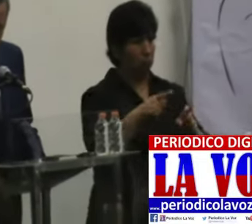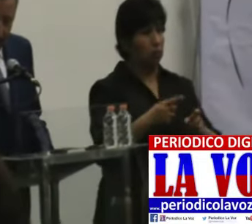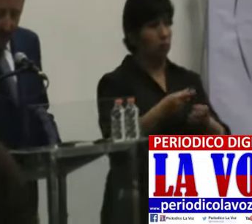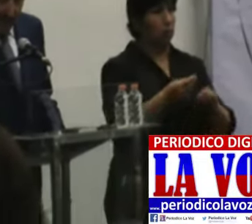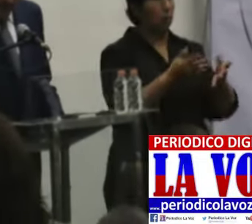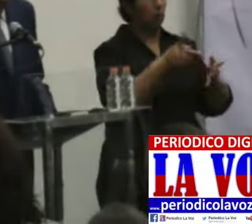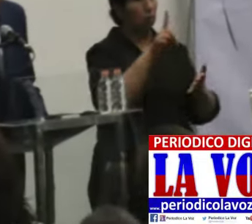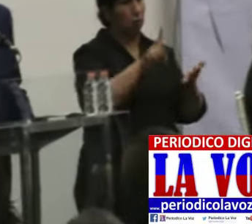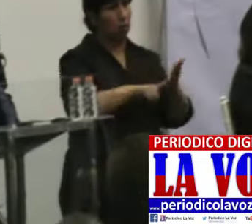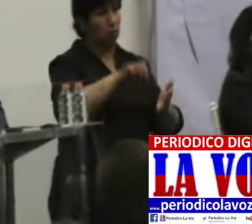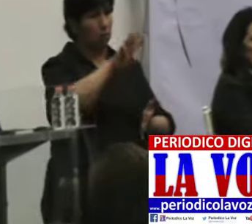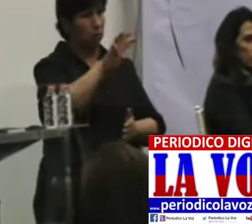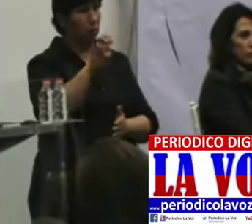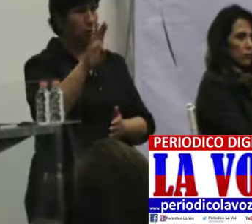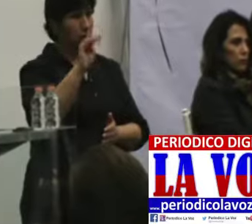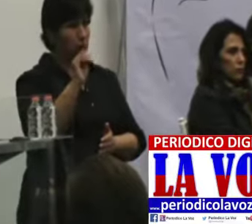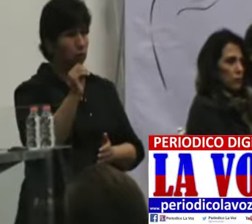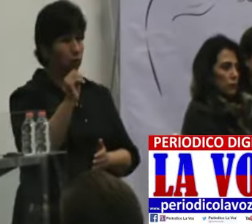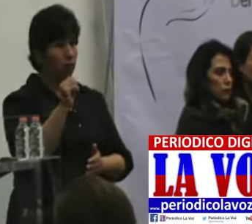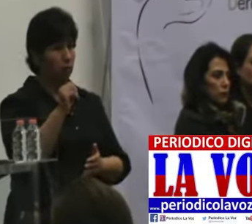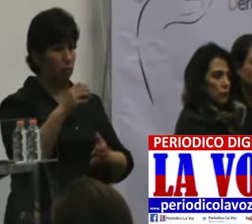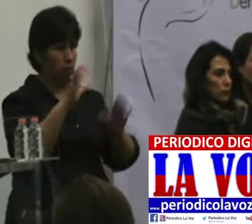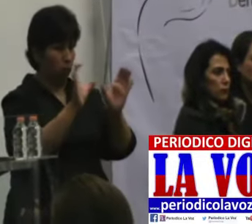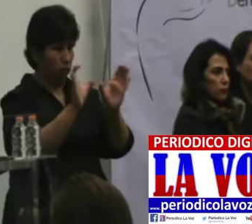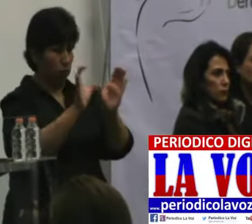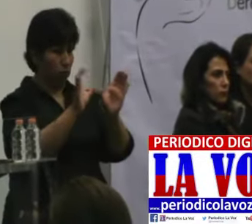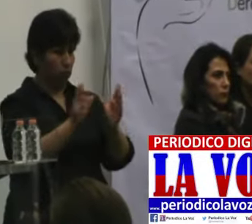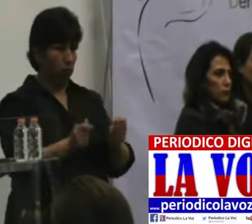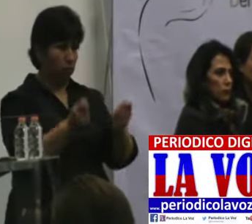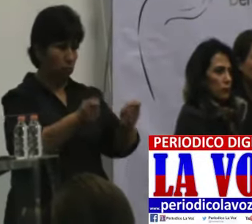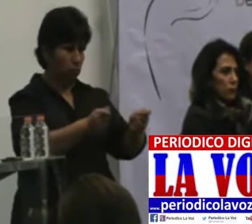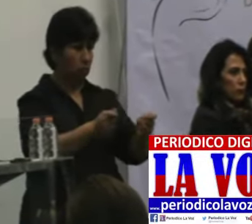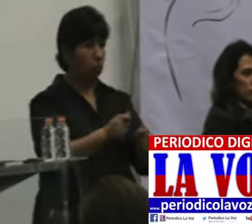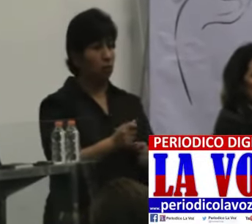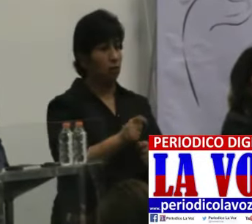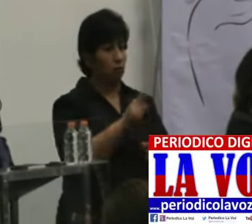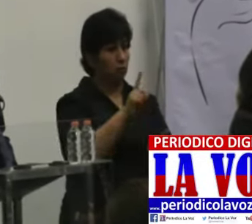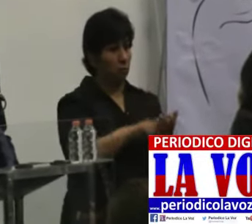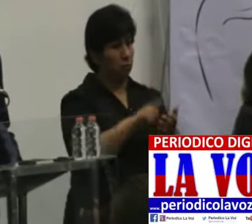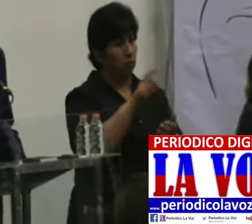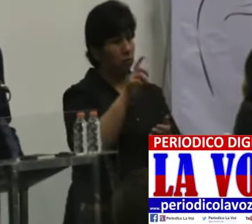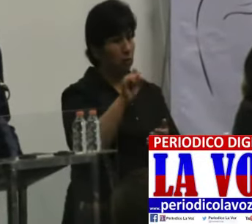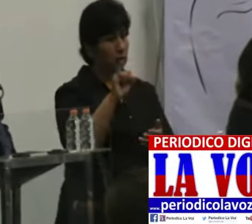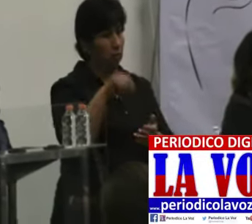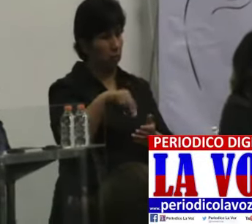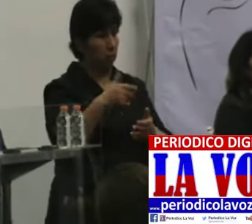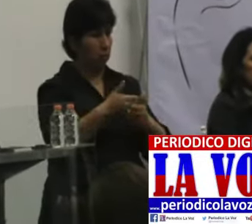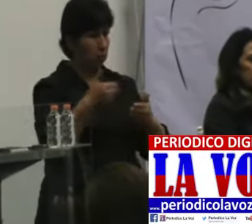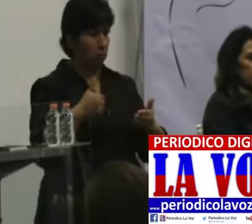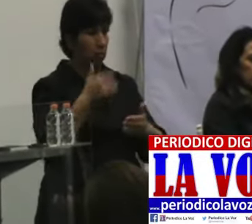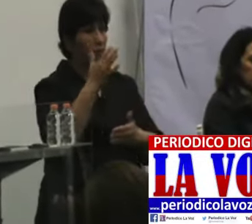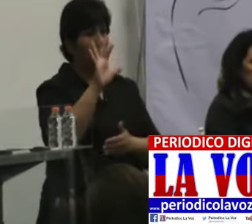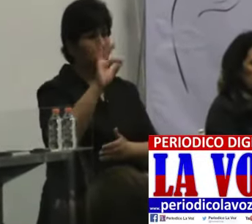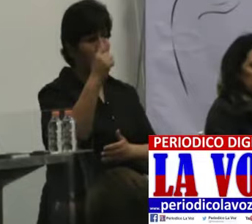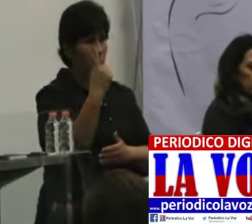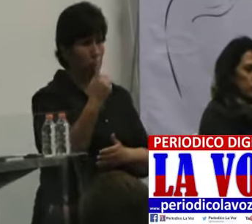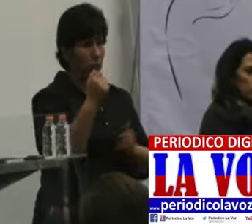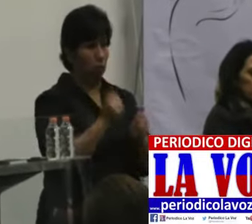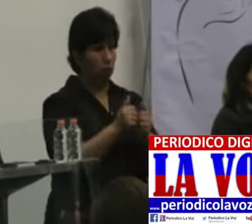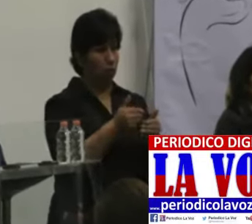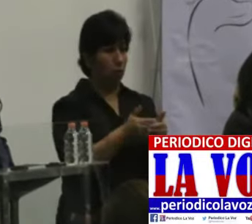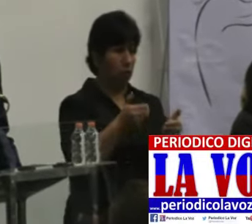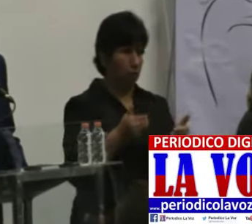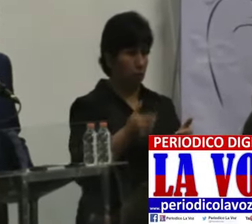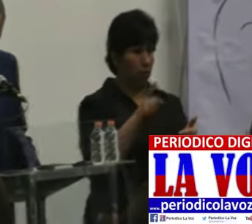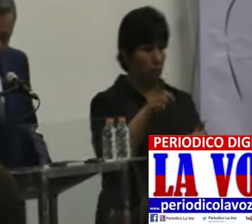expidieron 1.309 constancias, 1.268 sin antecedentes de recomendación y 41 con